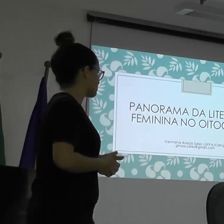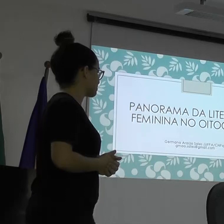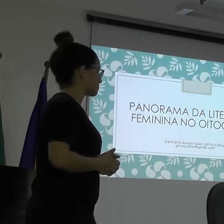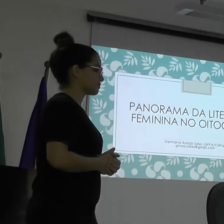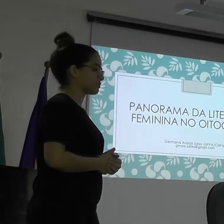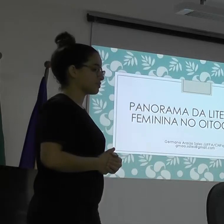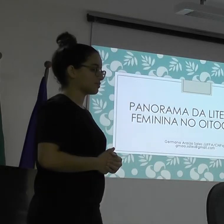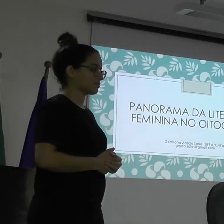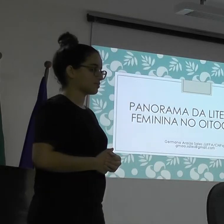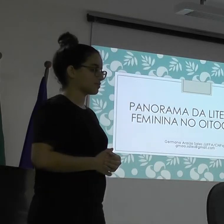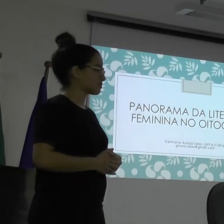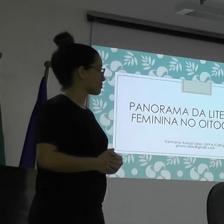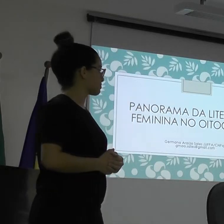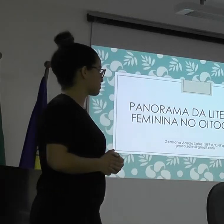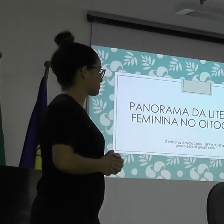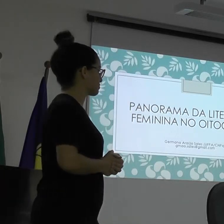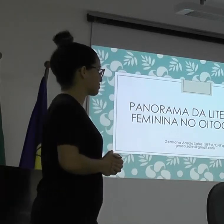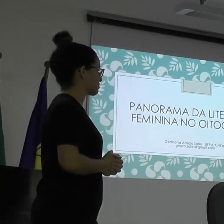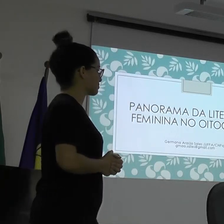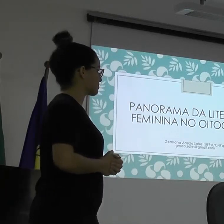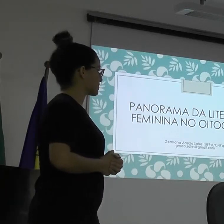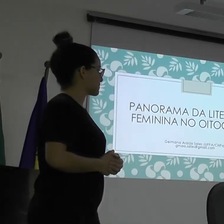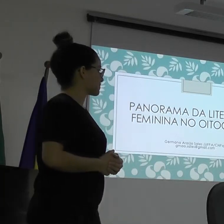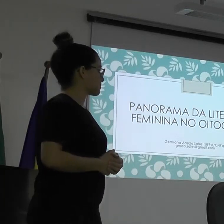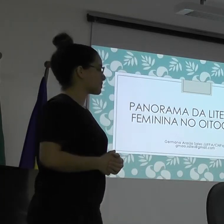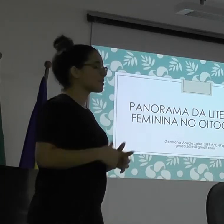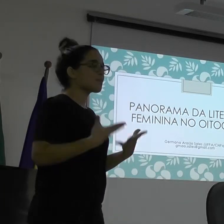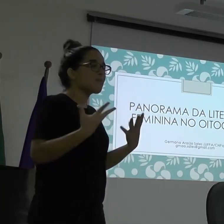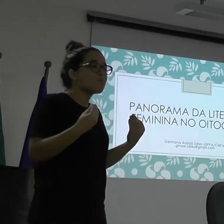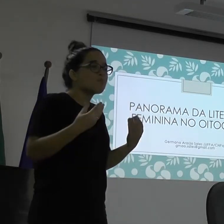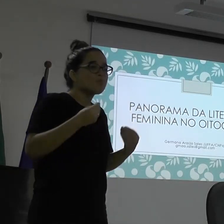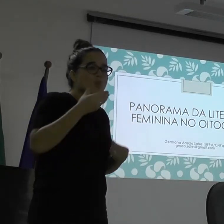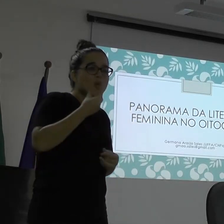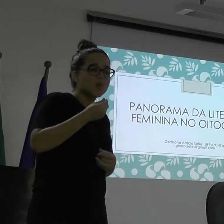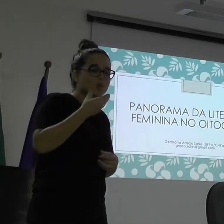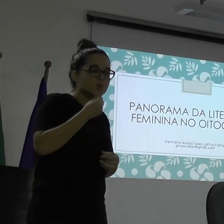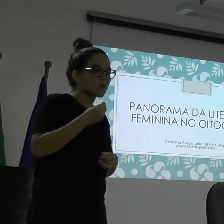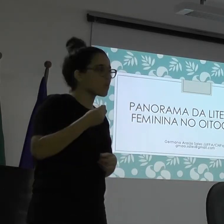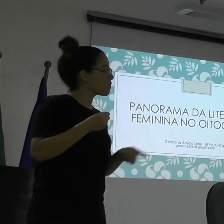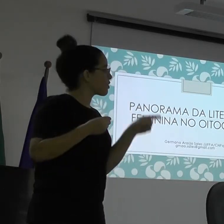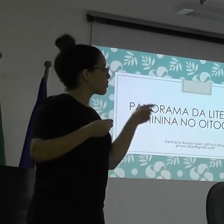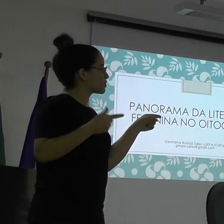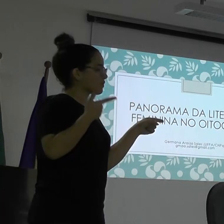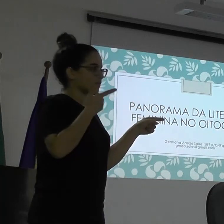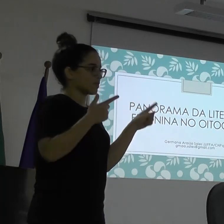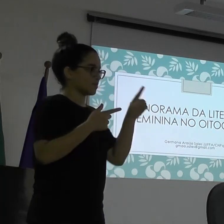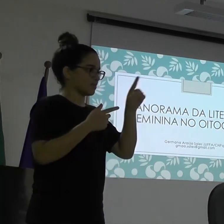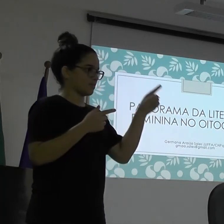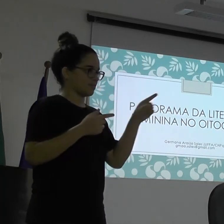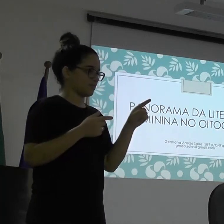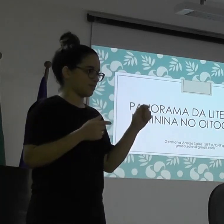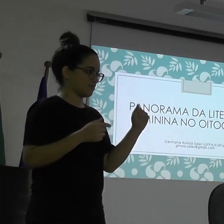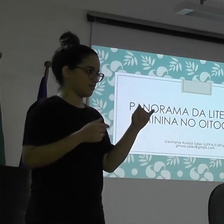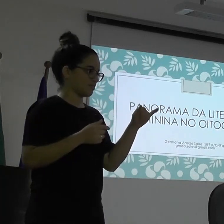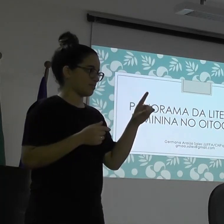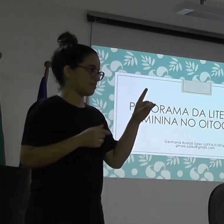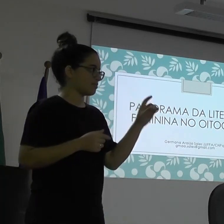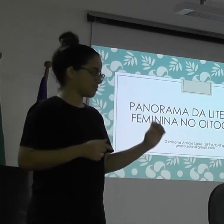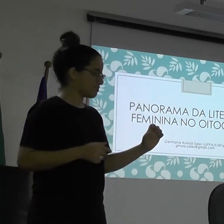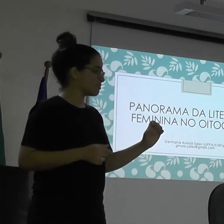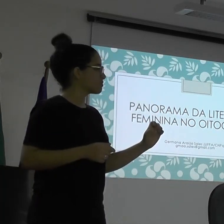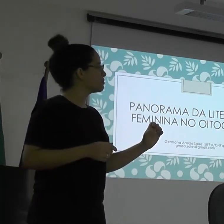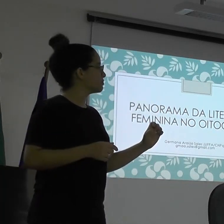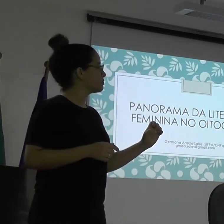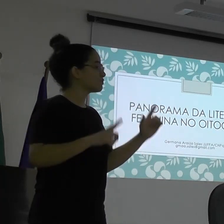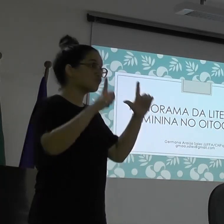gente dá o apoio aqui. Eu acho que tem muitos nomes. Aqui você justamente citou a Zaidê, abriu a tua fala com a